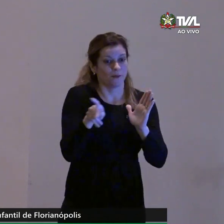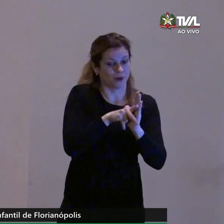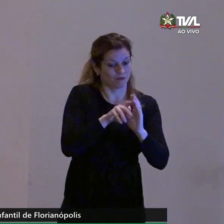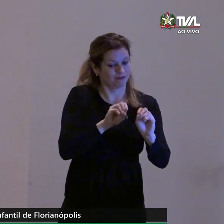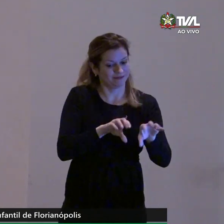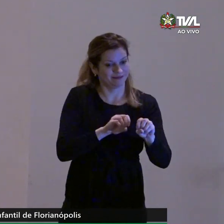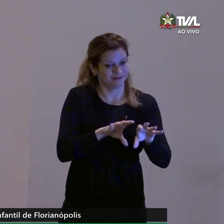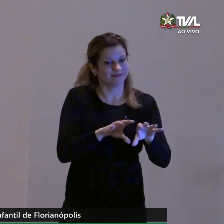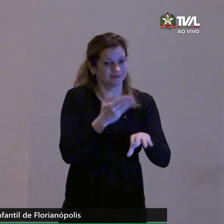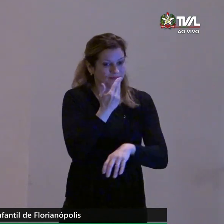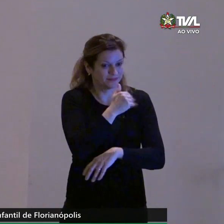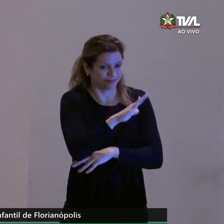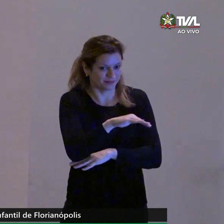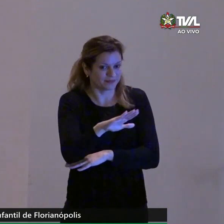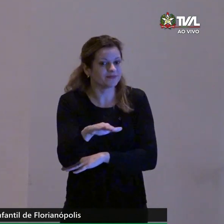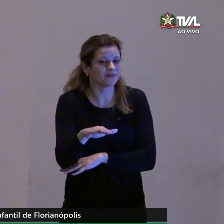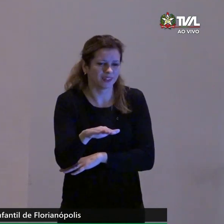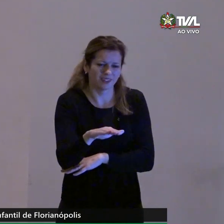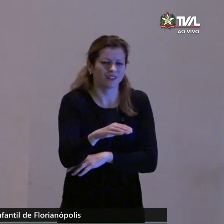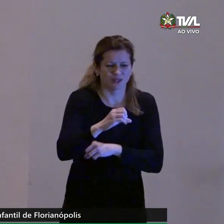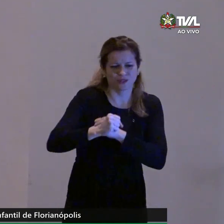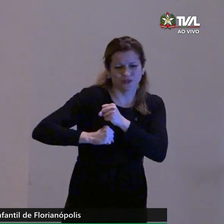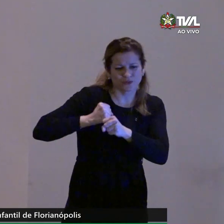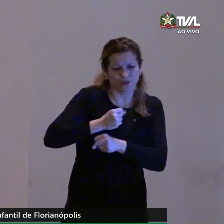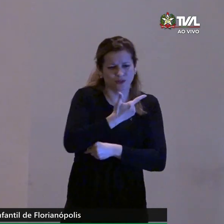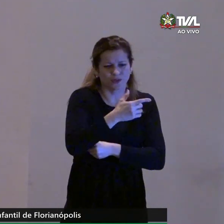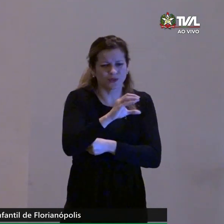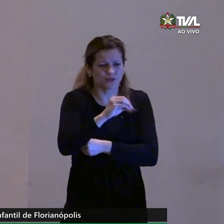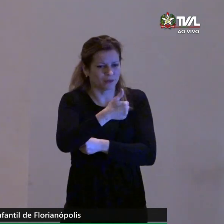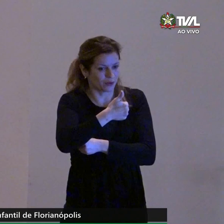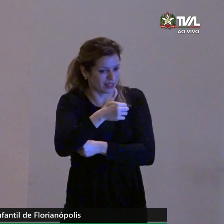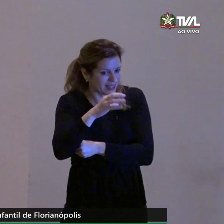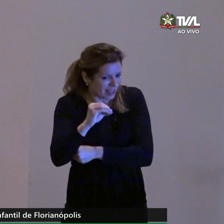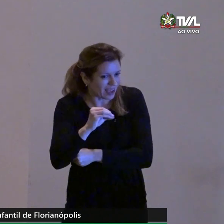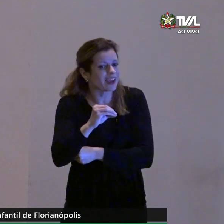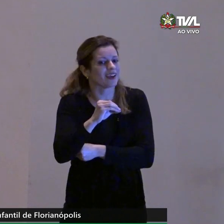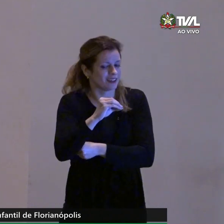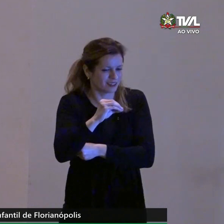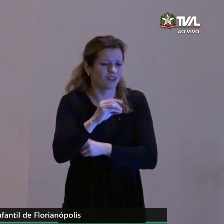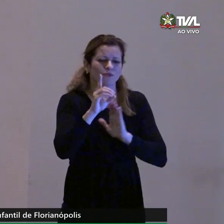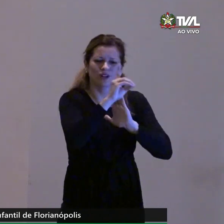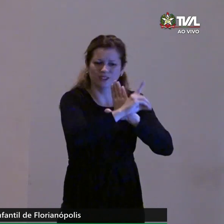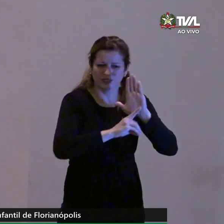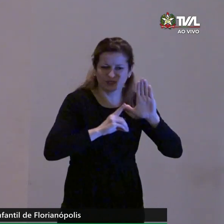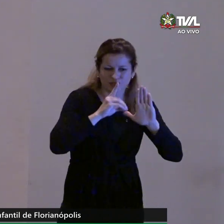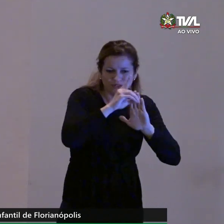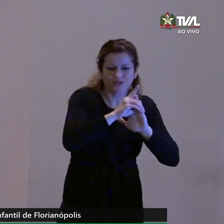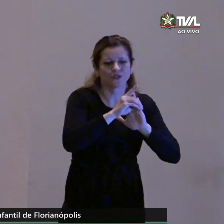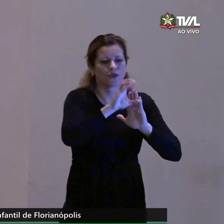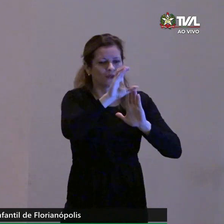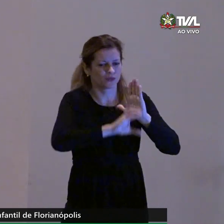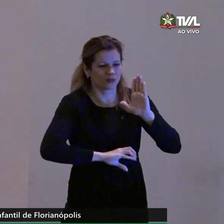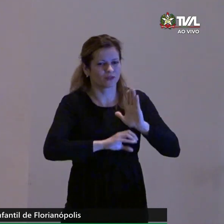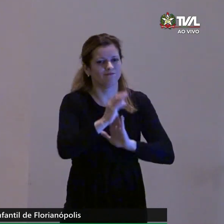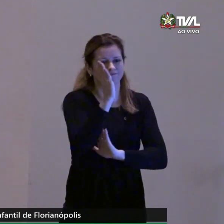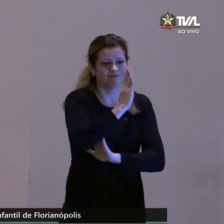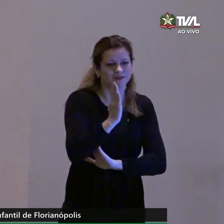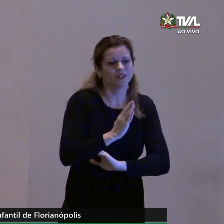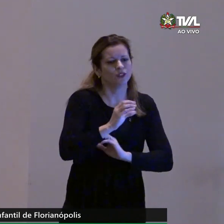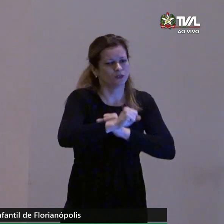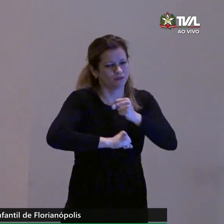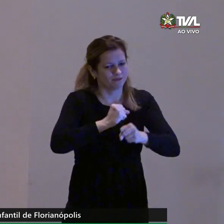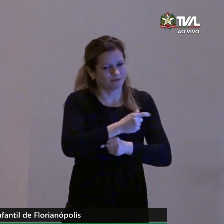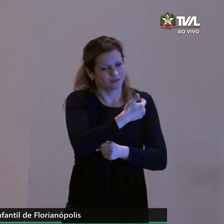infantil né Nós temos aí desde 2010 publicação de documentos nós temos em 2010 as diretrizes curriculares nacionais em